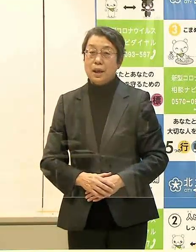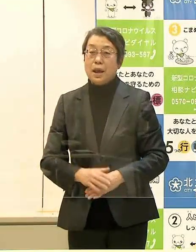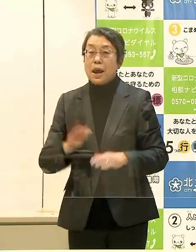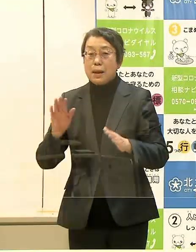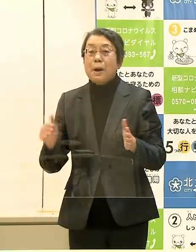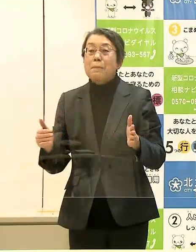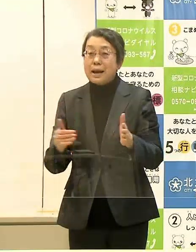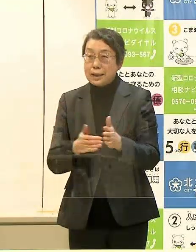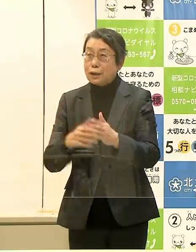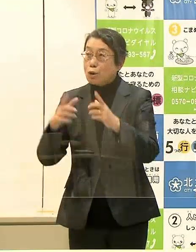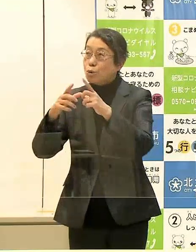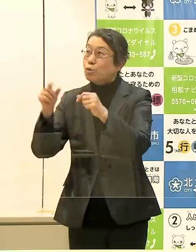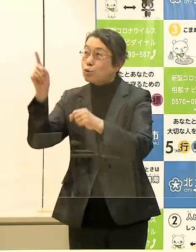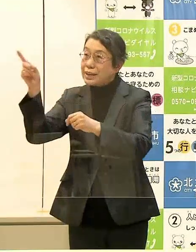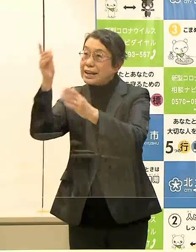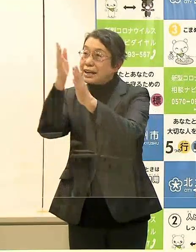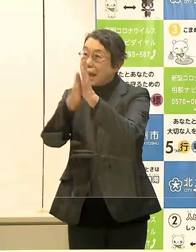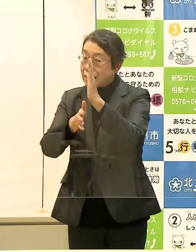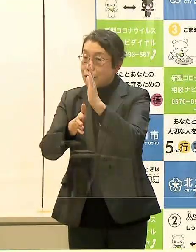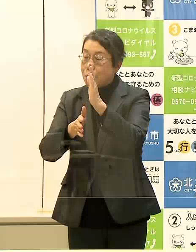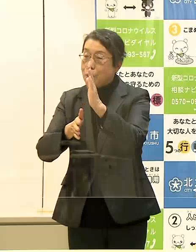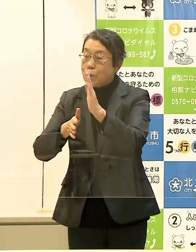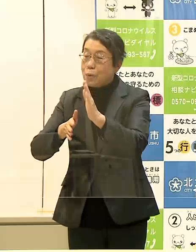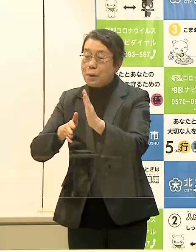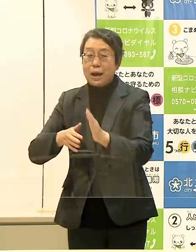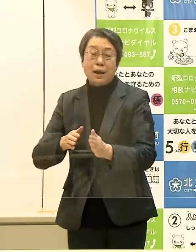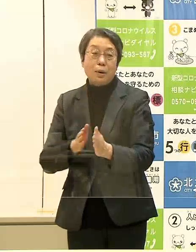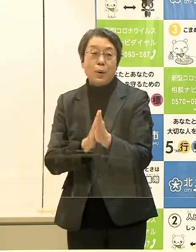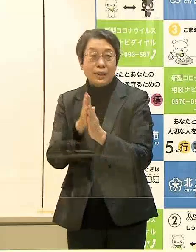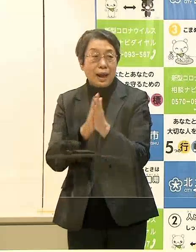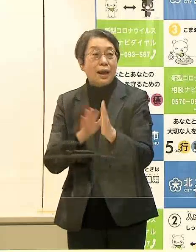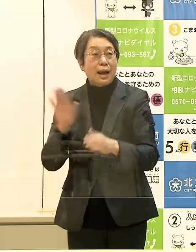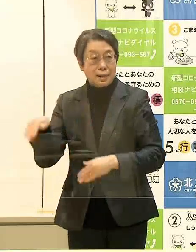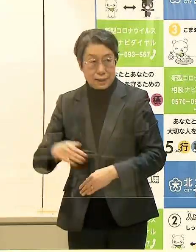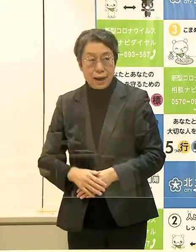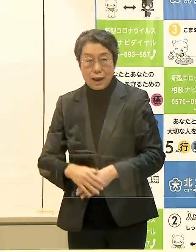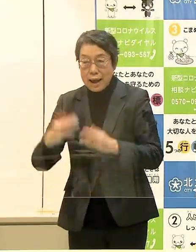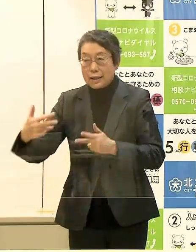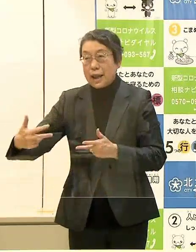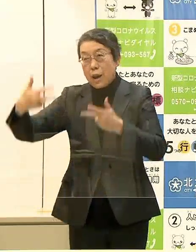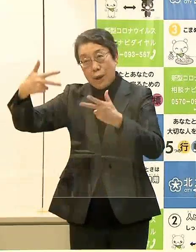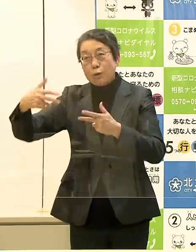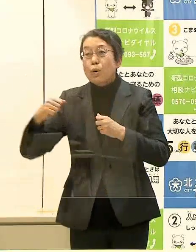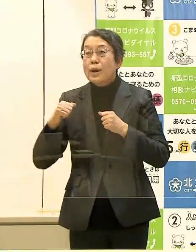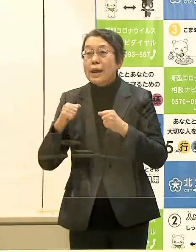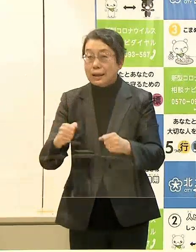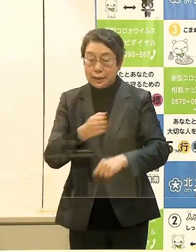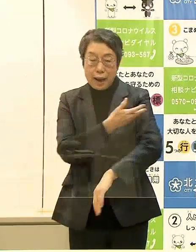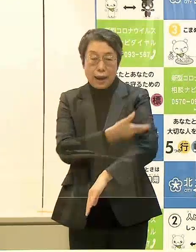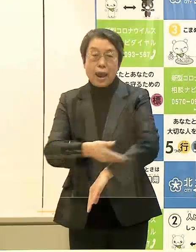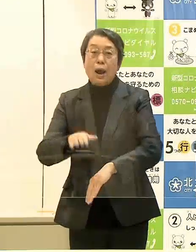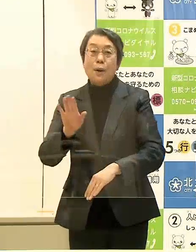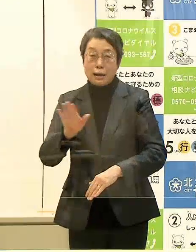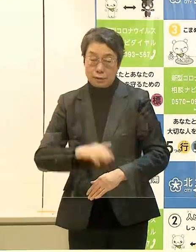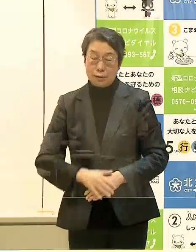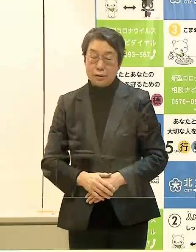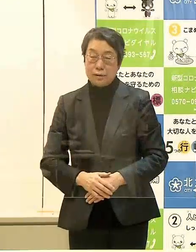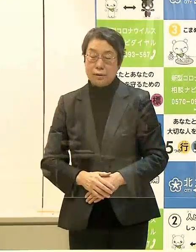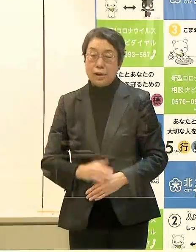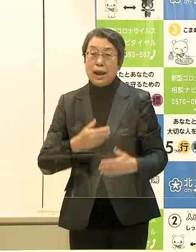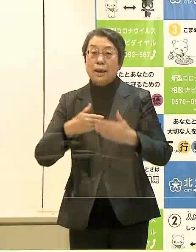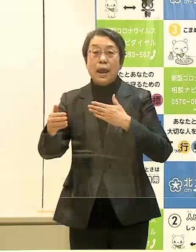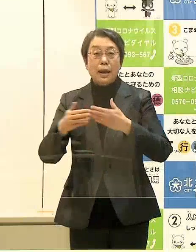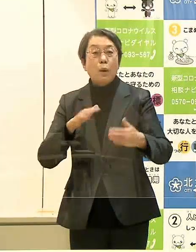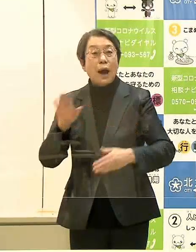国県から要請もありましてテレワークに取り組んだけぇーもありますので今一度ですね